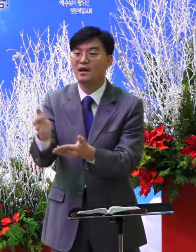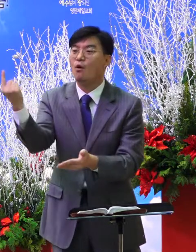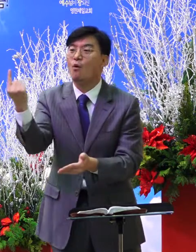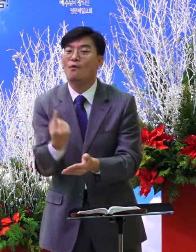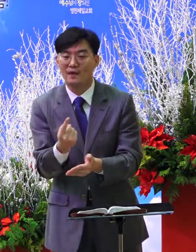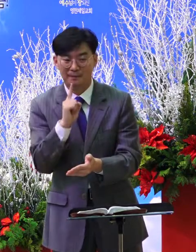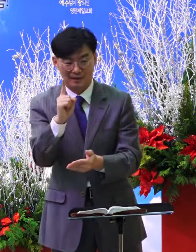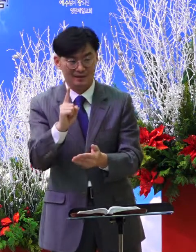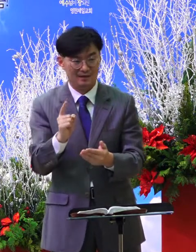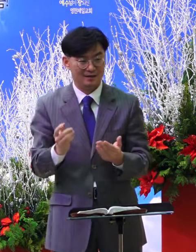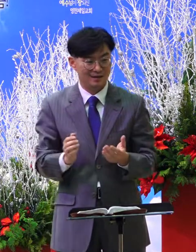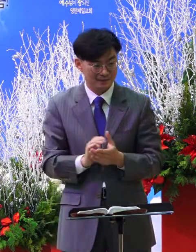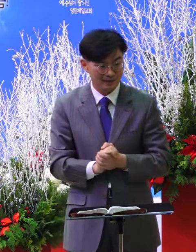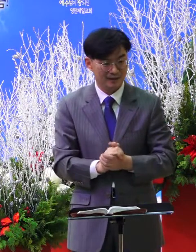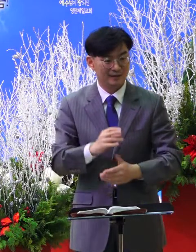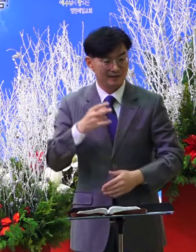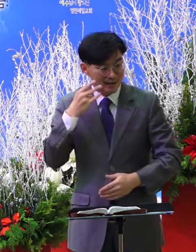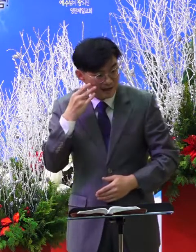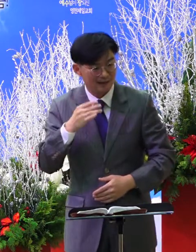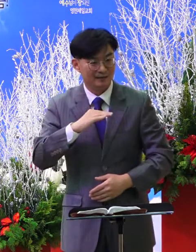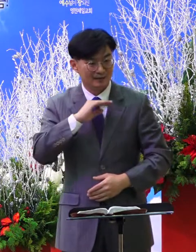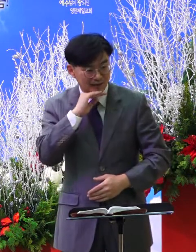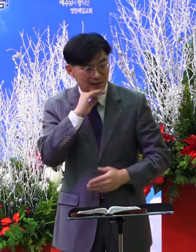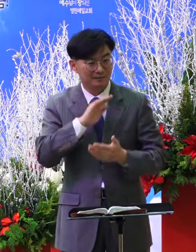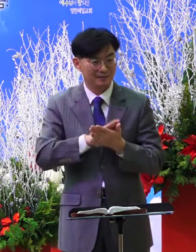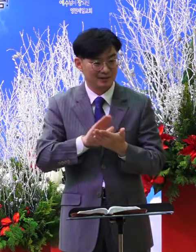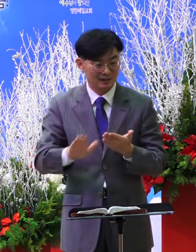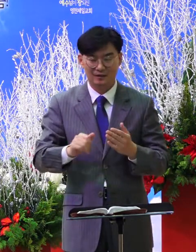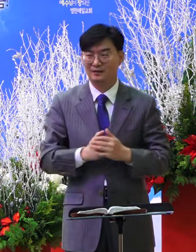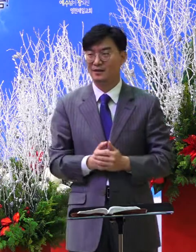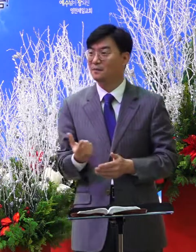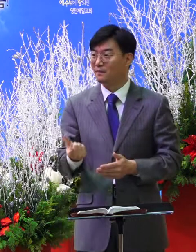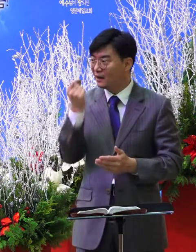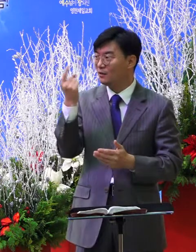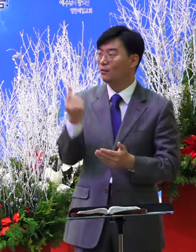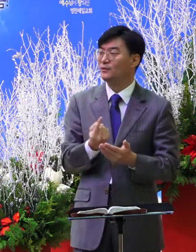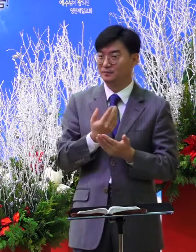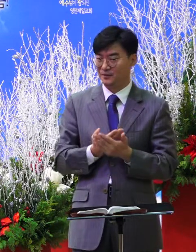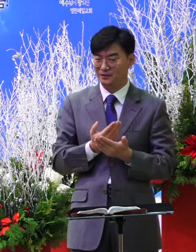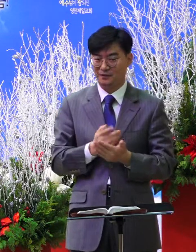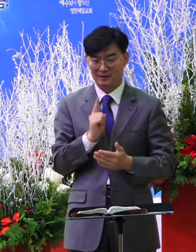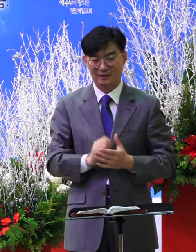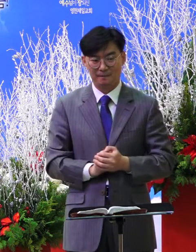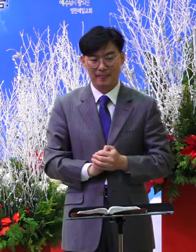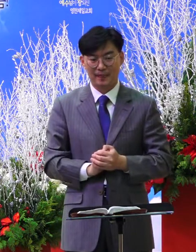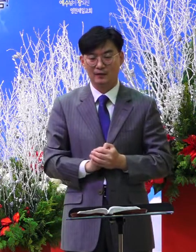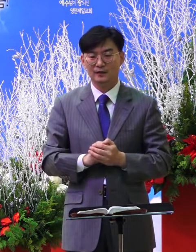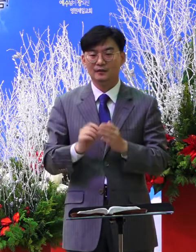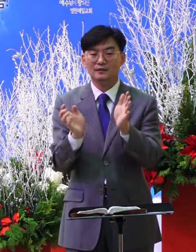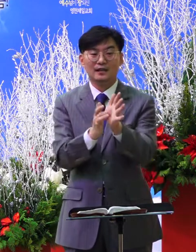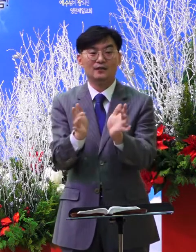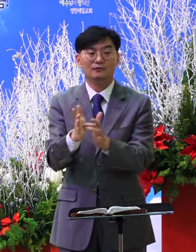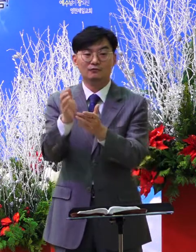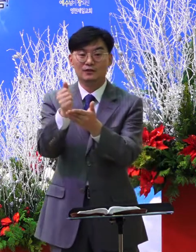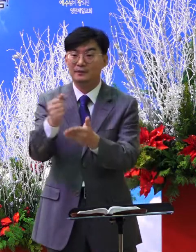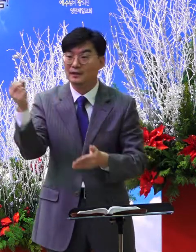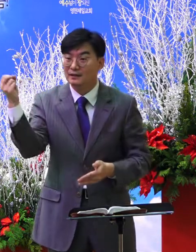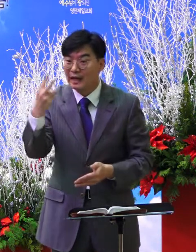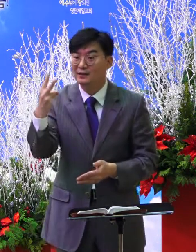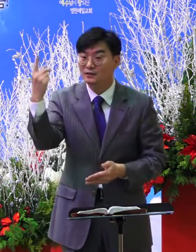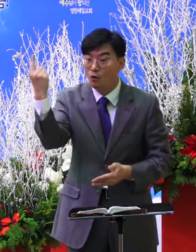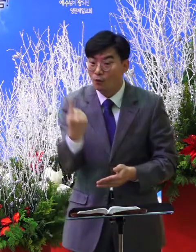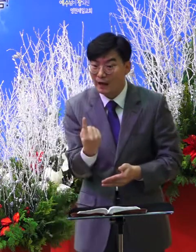여러분, 그러면 오늘 지금 여기를 살고 있는 우리들 어떻게 재림을 준비하며 살아야